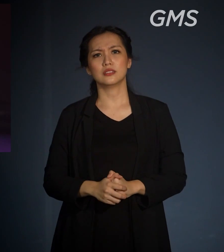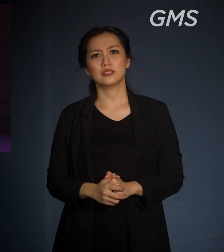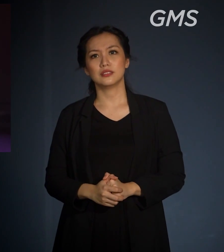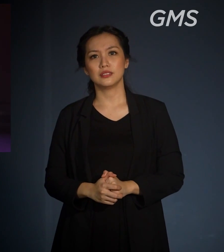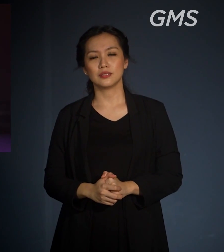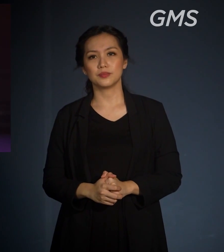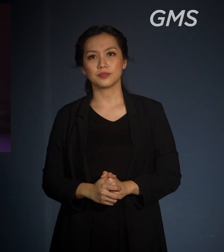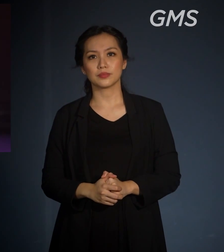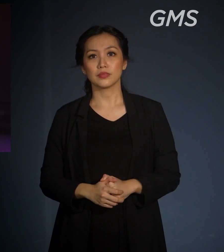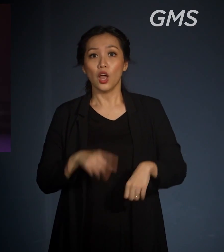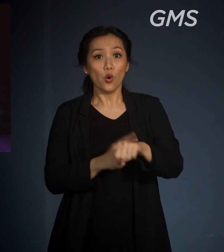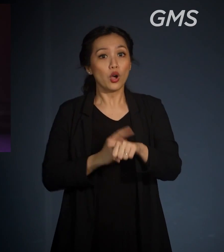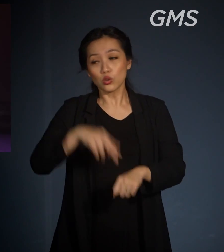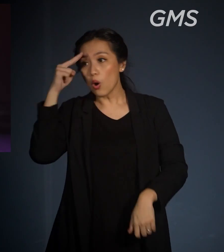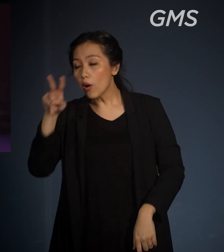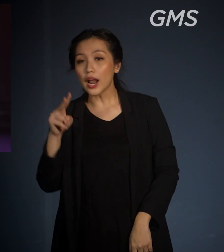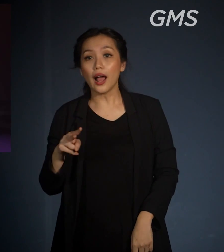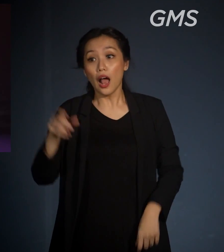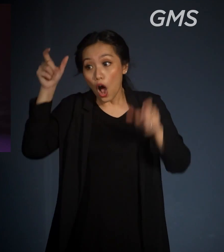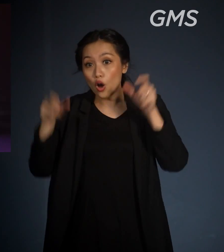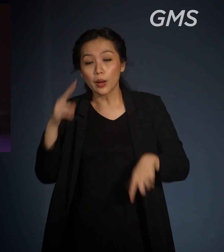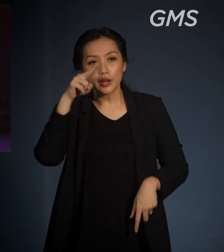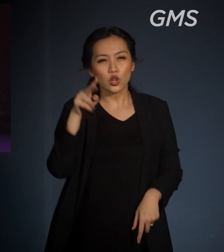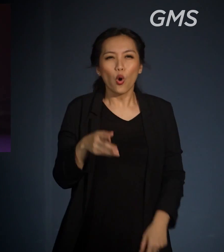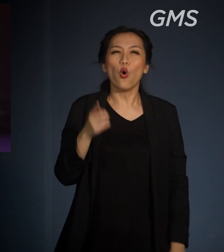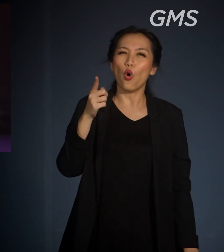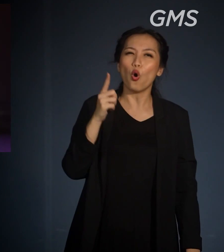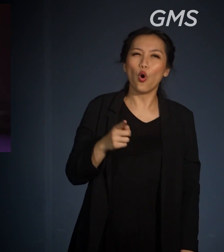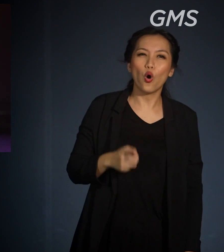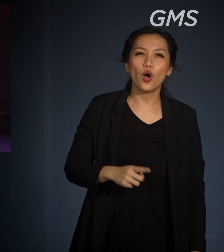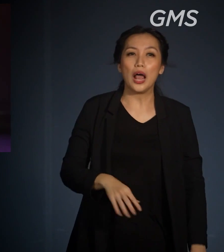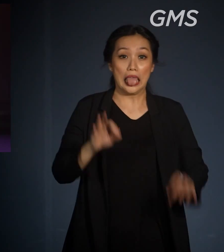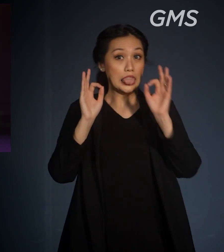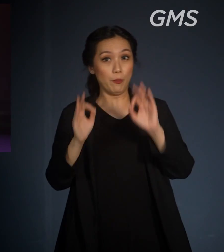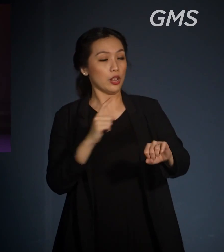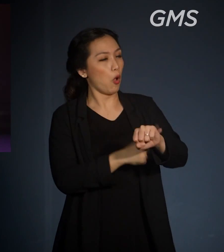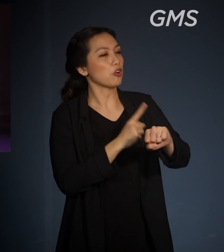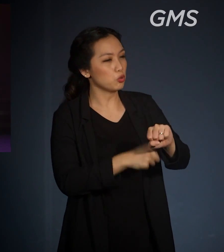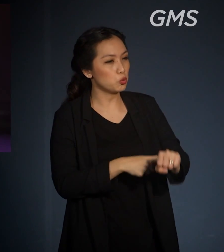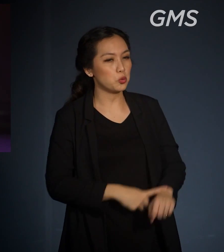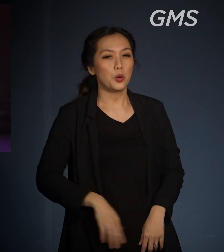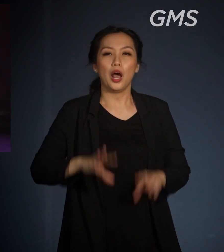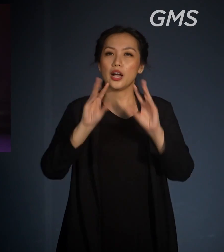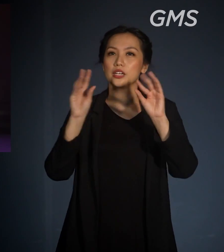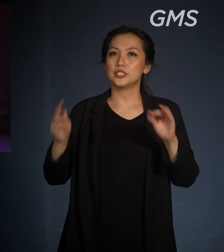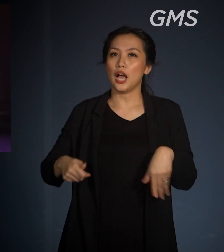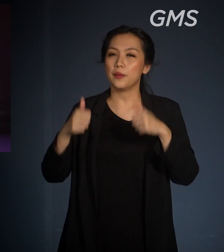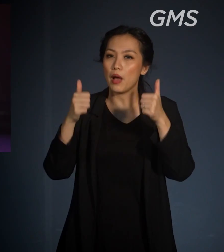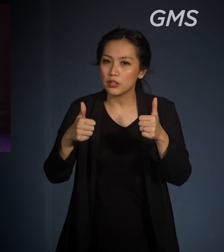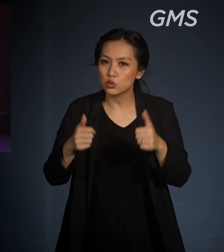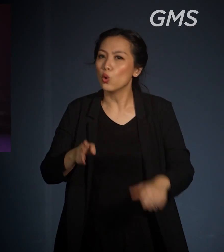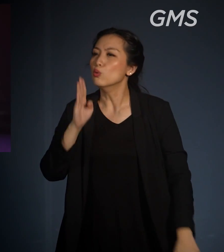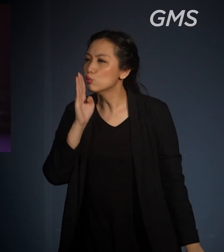Ketika orang itu melihat bahwa Anda itu on time. Ketika orang melihat bahwa di dalam pekerjaan Anda itu bekerja dengan